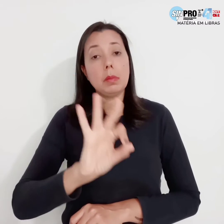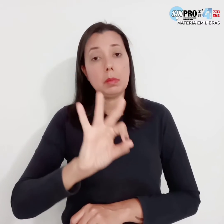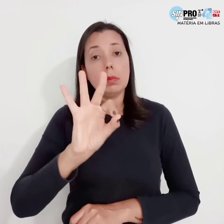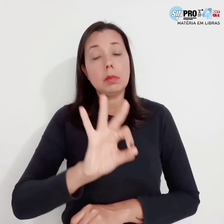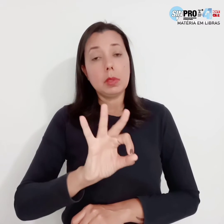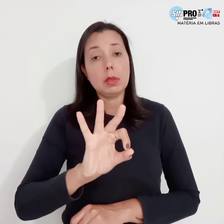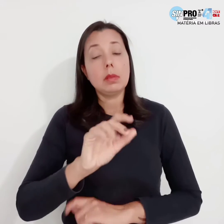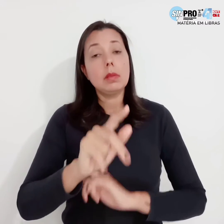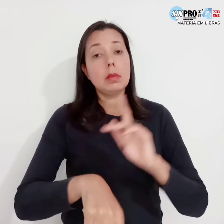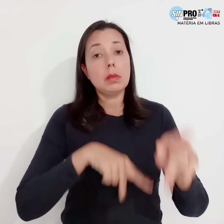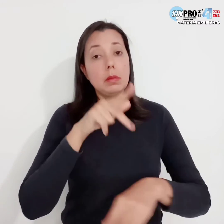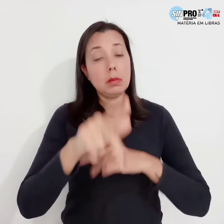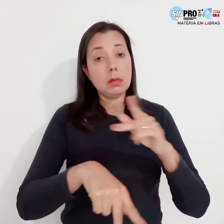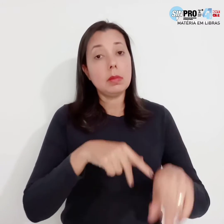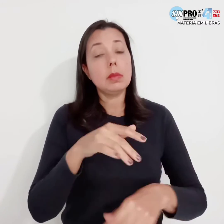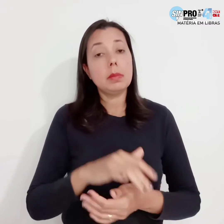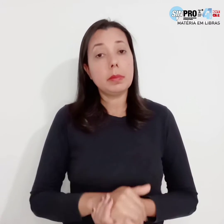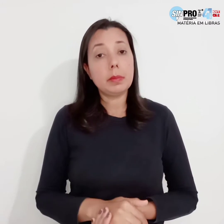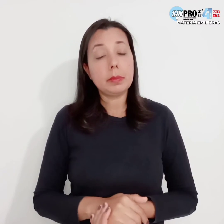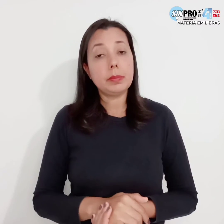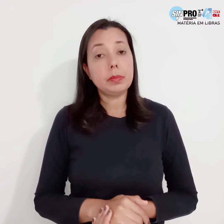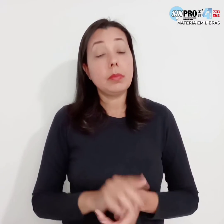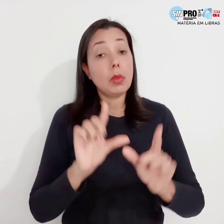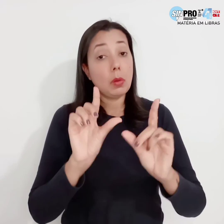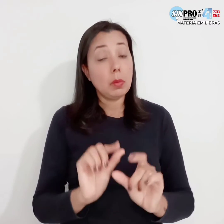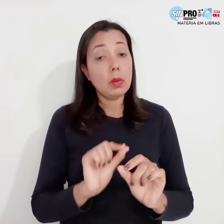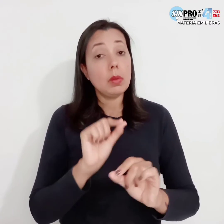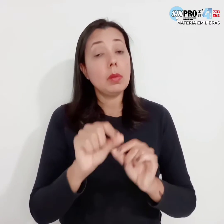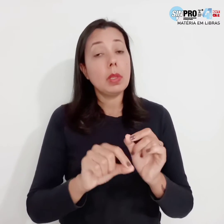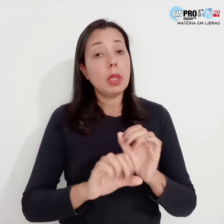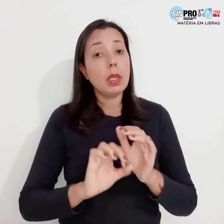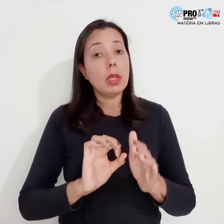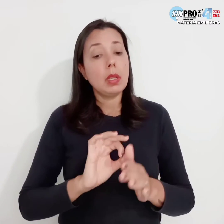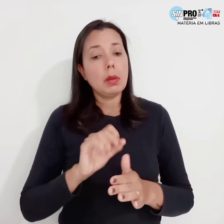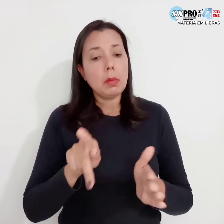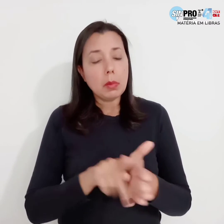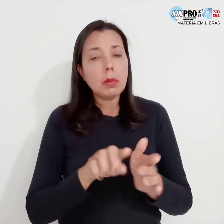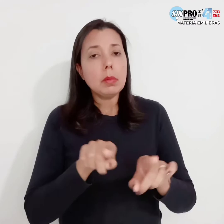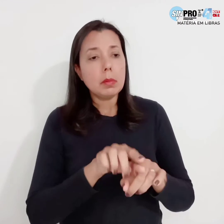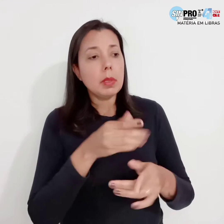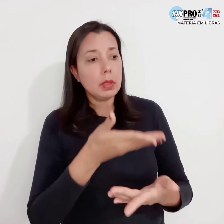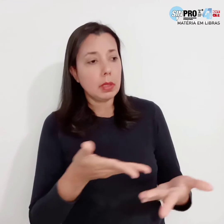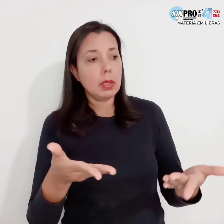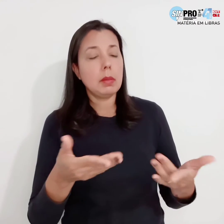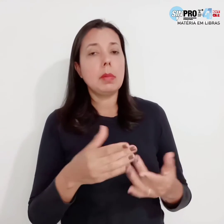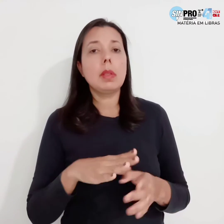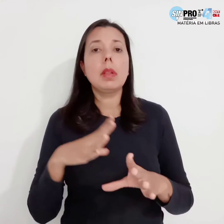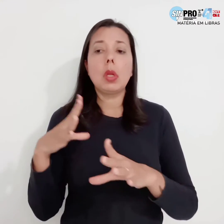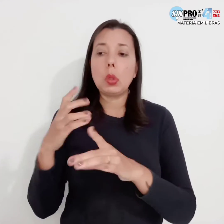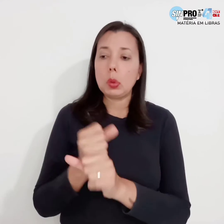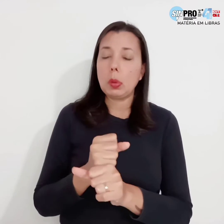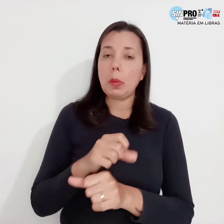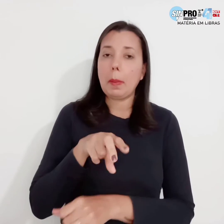9,8% da população, o menor índice da série. Pelos cálculos de Marcelo